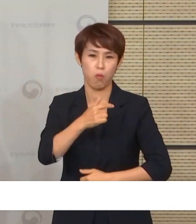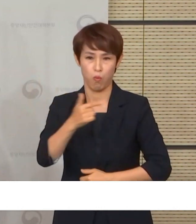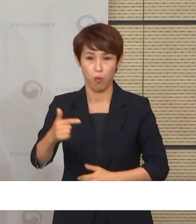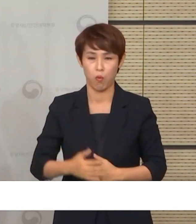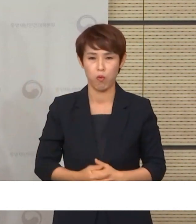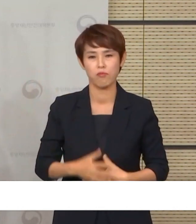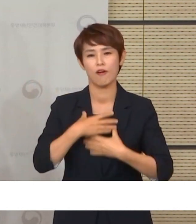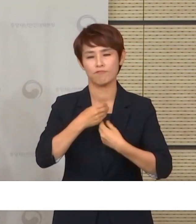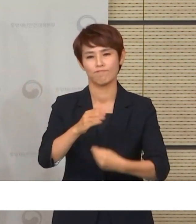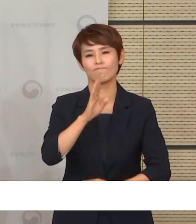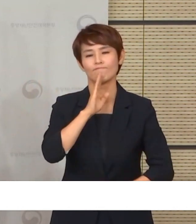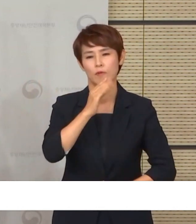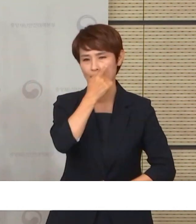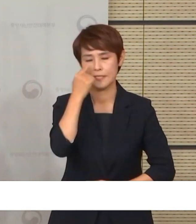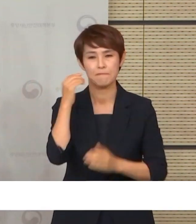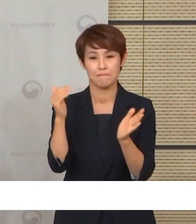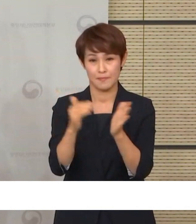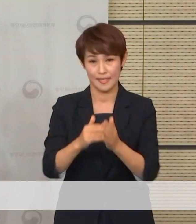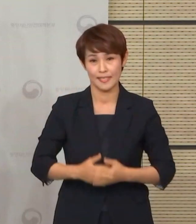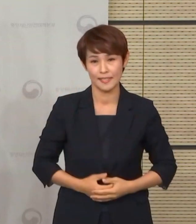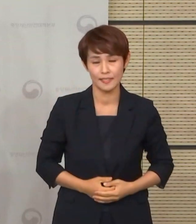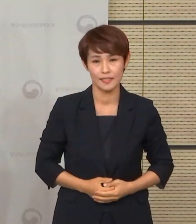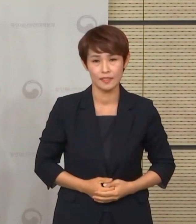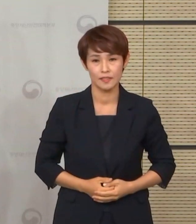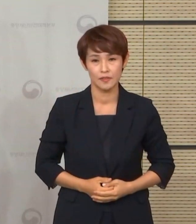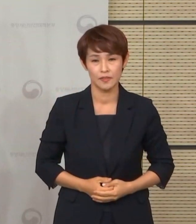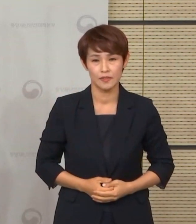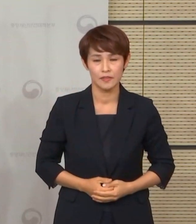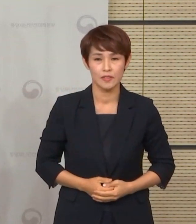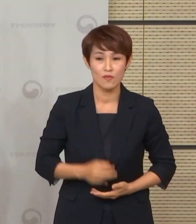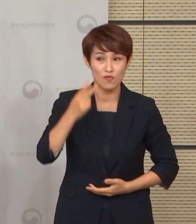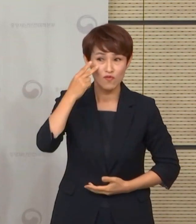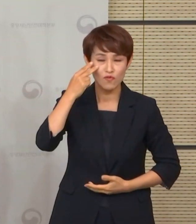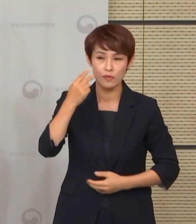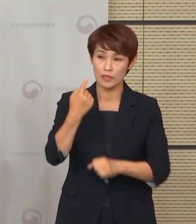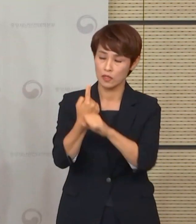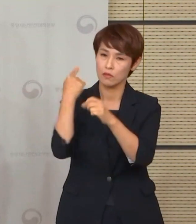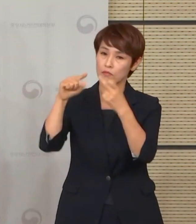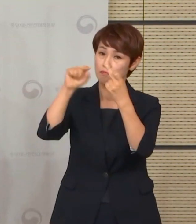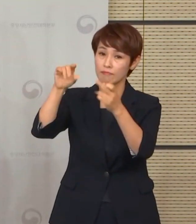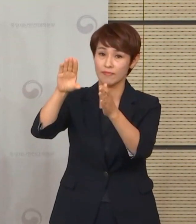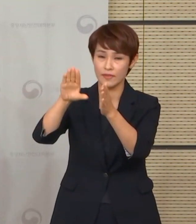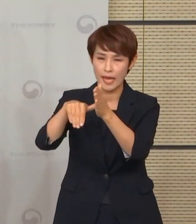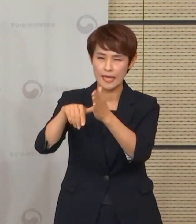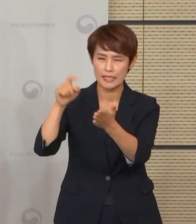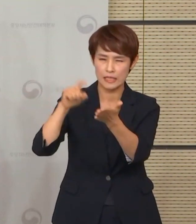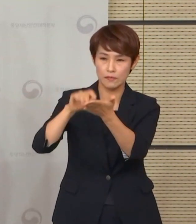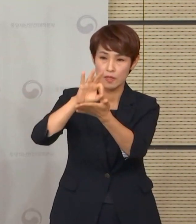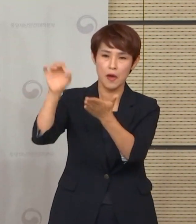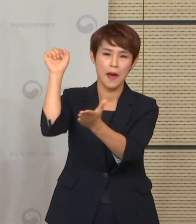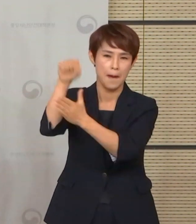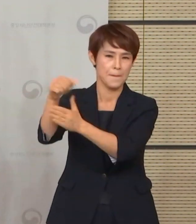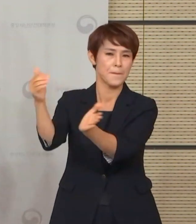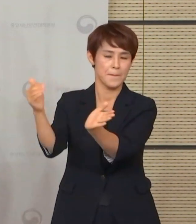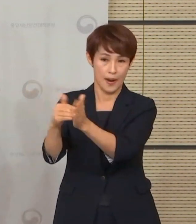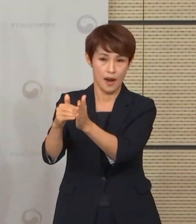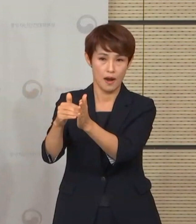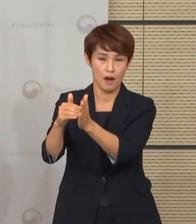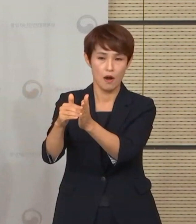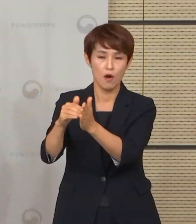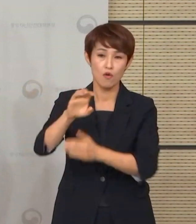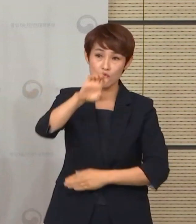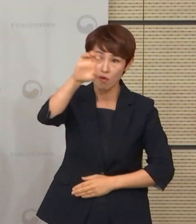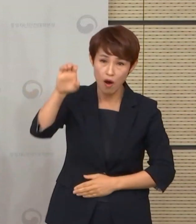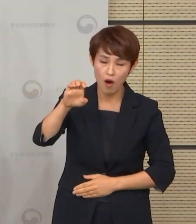안정성이 확인 되었습니다 이에 따라 미국은 지난해 12월 긴급 사용을 승인 하였고